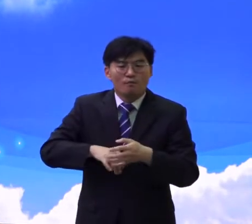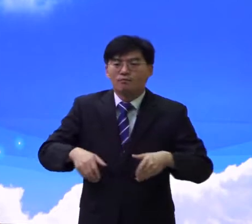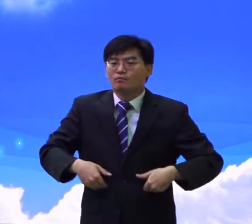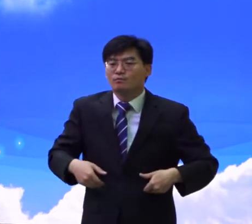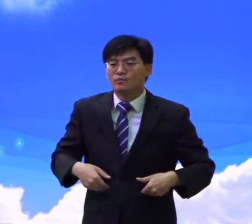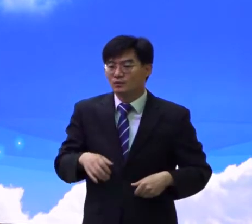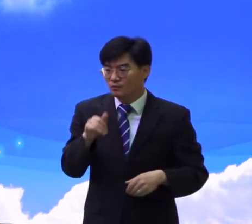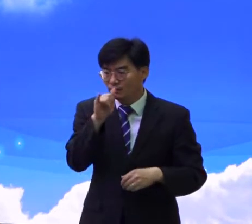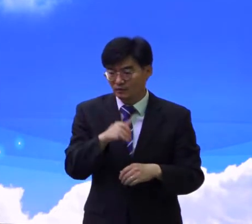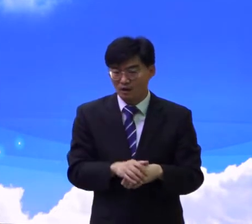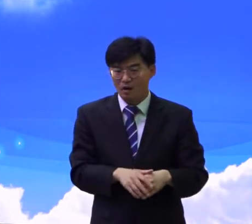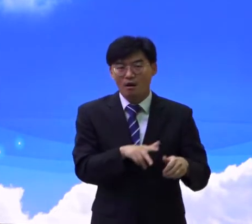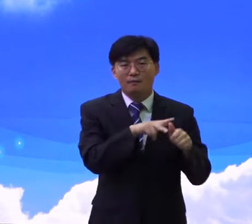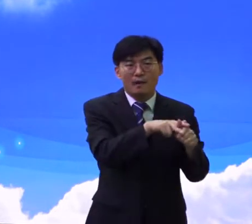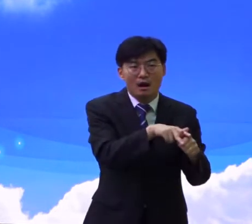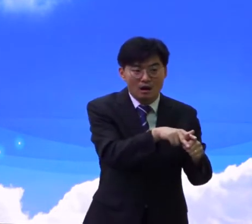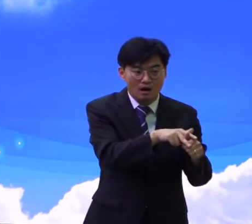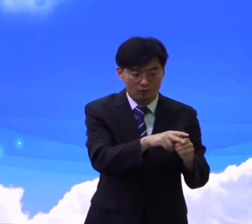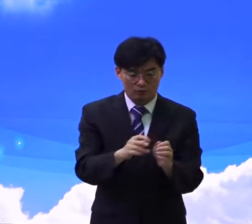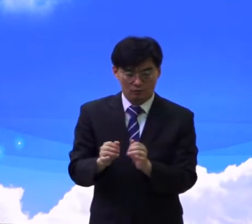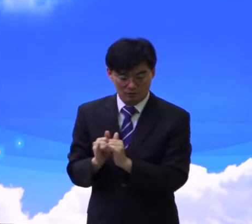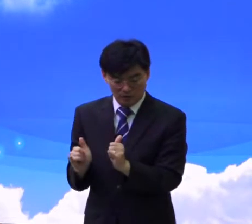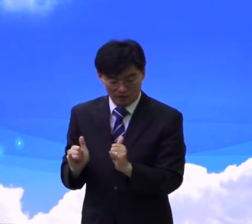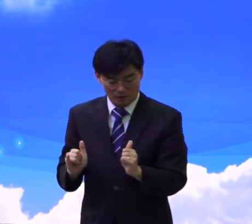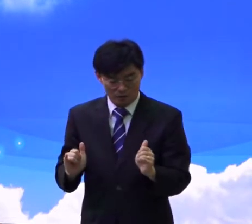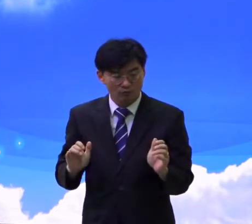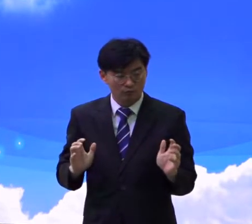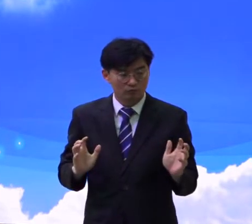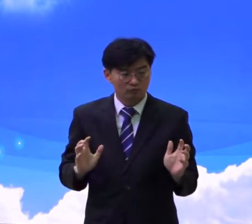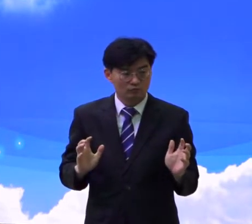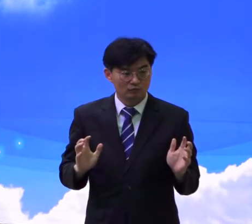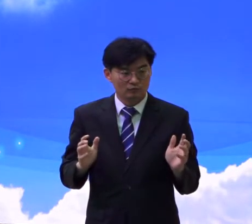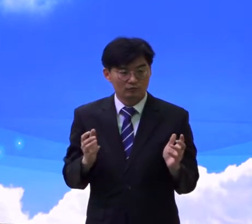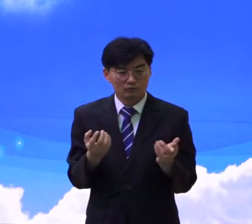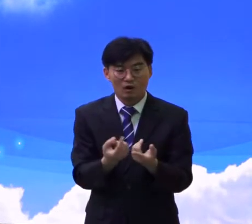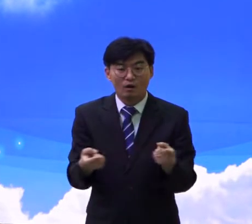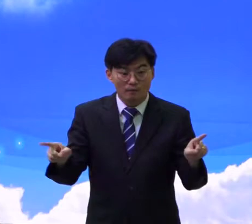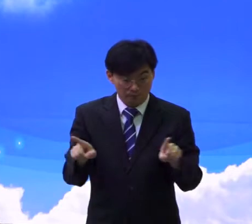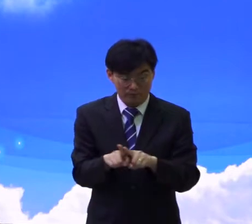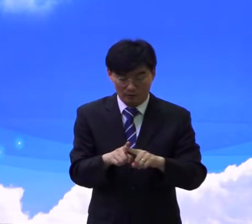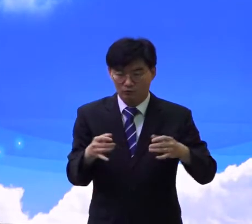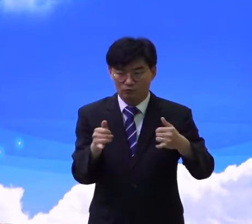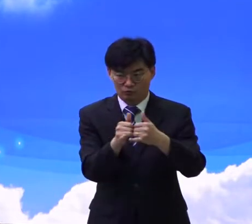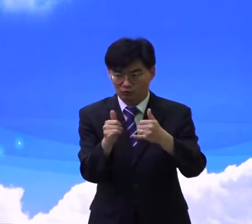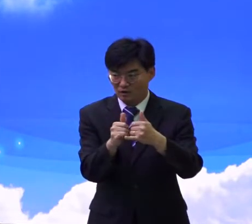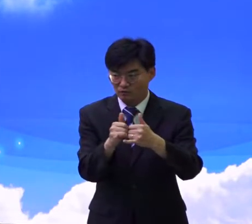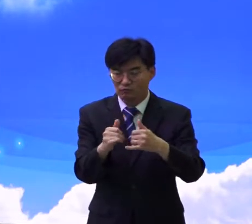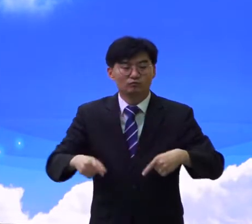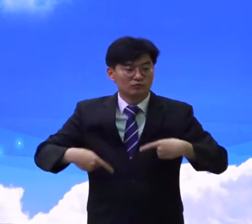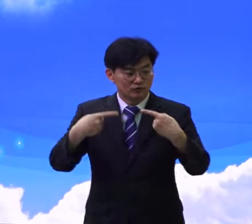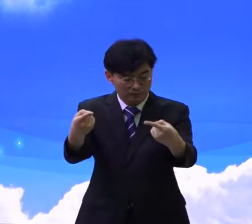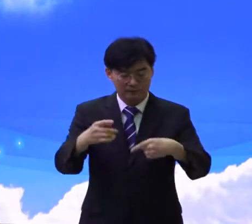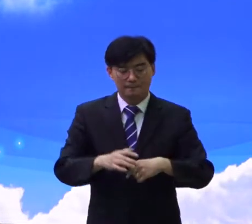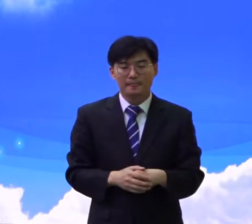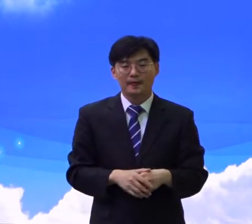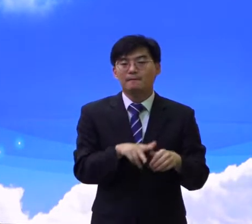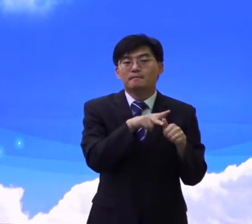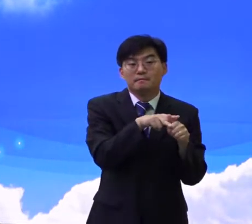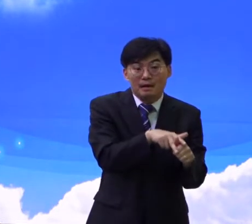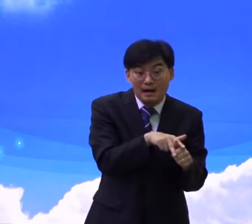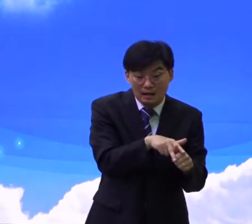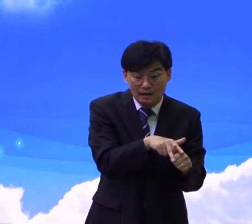실전 전쟁에서 장수가 주의하고 달려갈 때에 따라갈 수 없게 되겠죠. 그래서 낙오하고 그러면